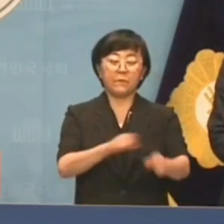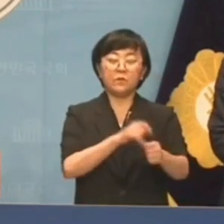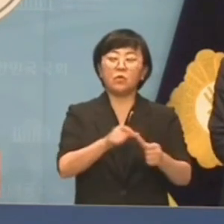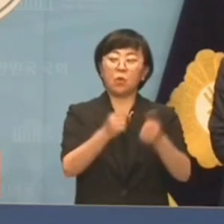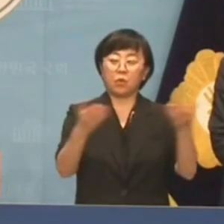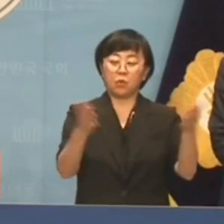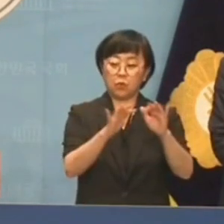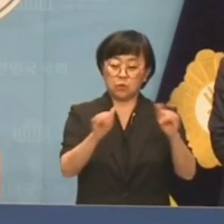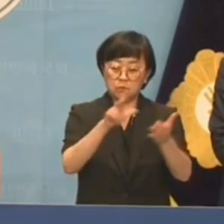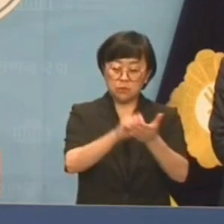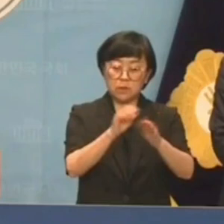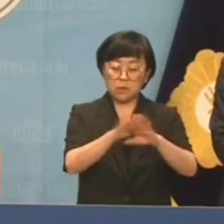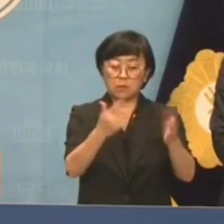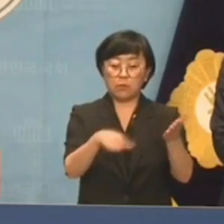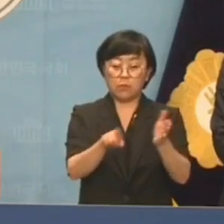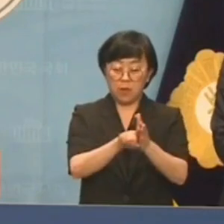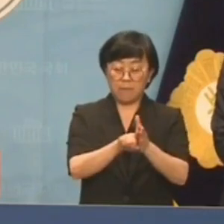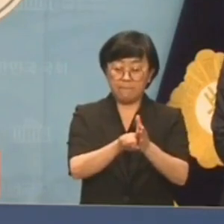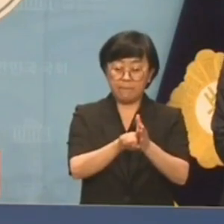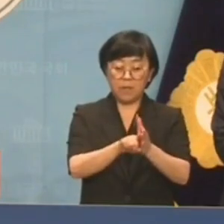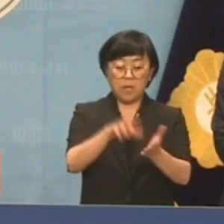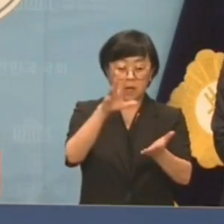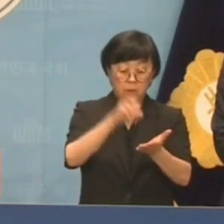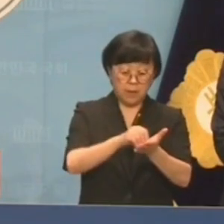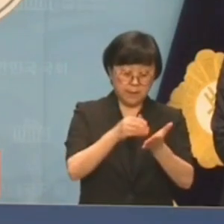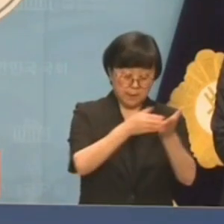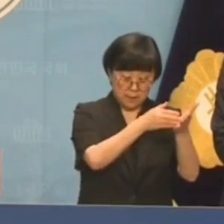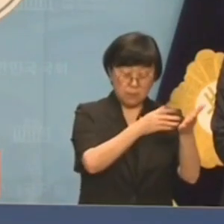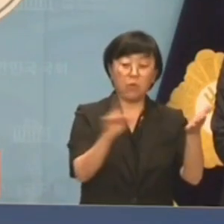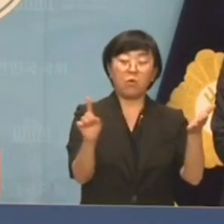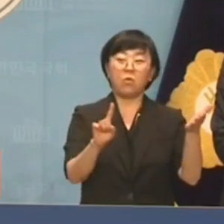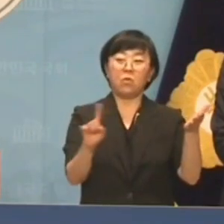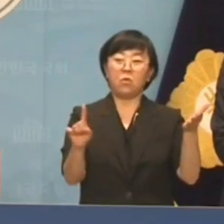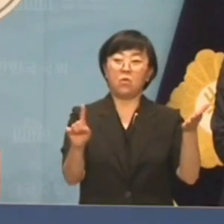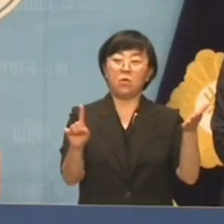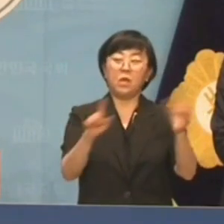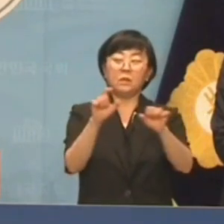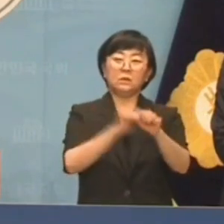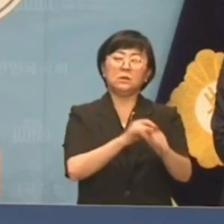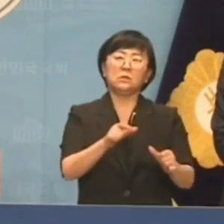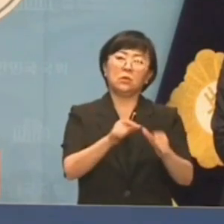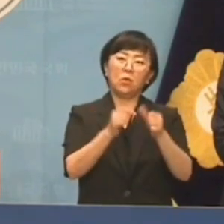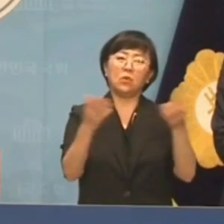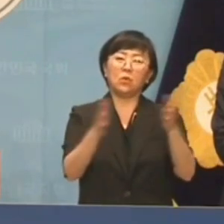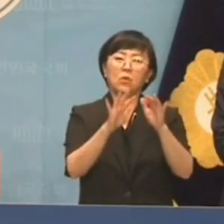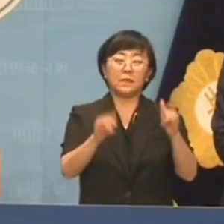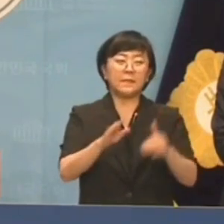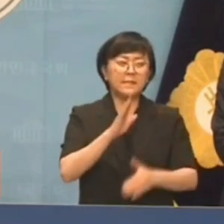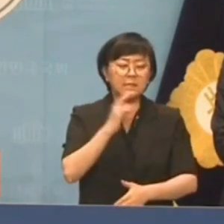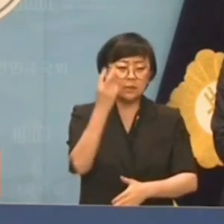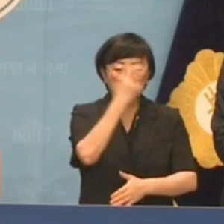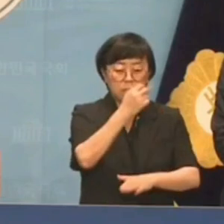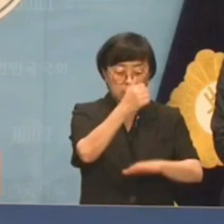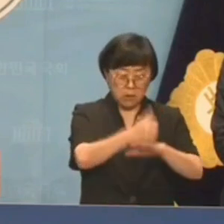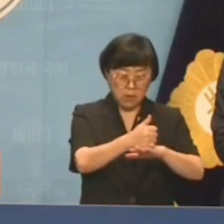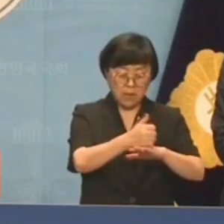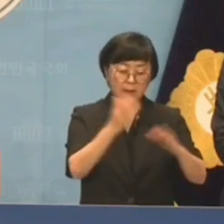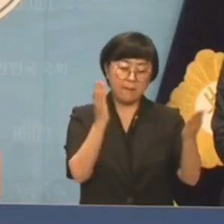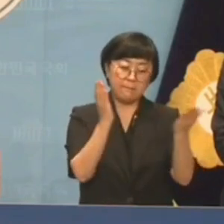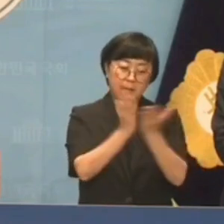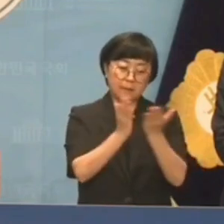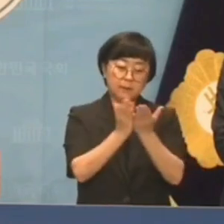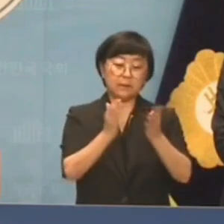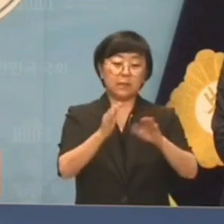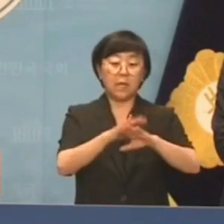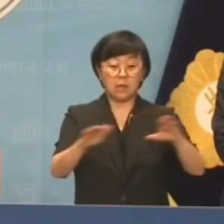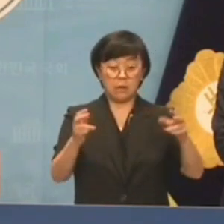특수고용 노동자 문제 해결을 위한 5대 과제를 제안드리겠습니다. 먼저 특고 노동자의 실태 조사를 통해 그에 맞는